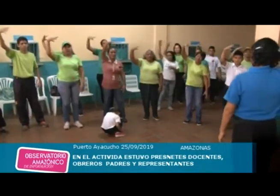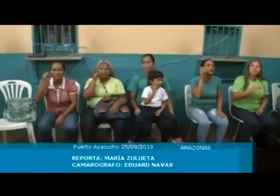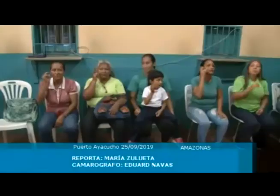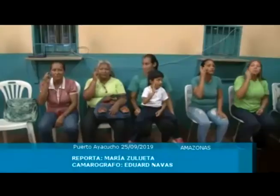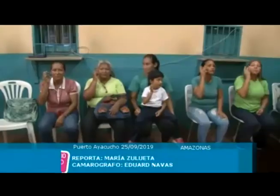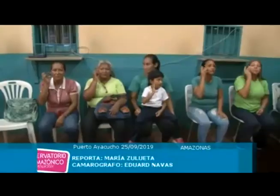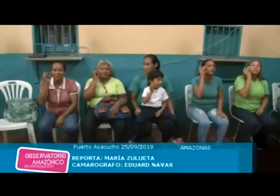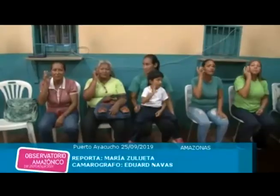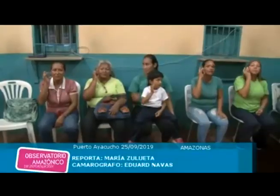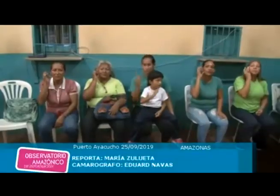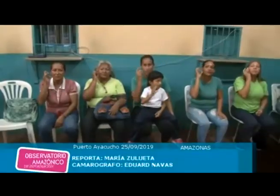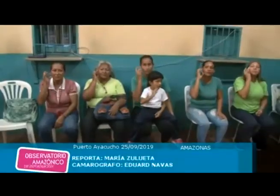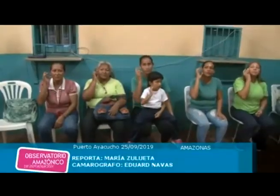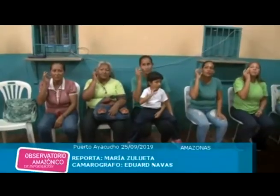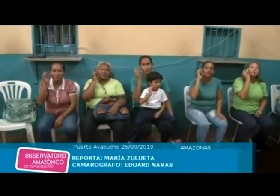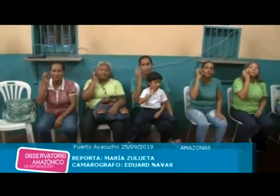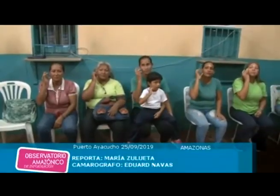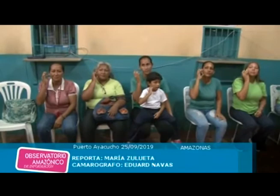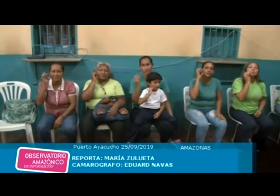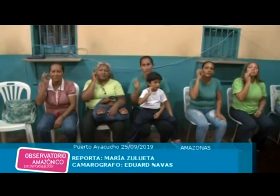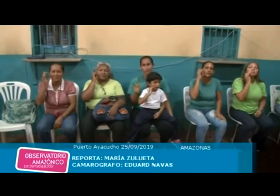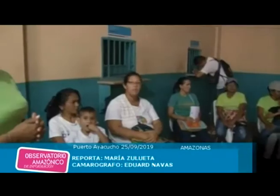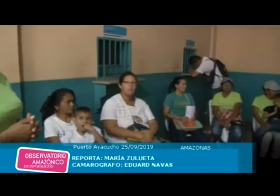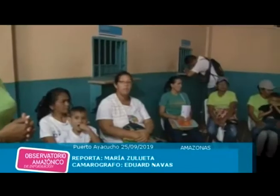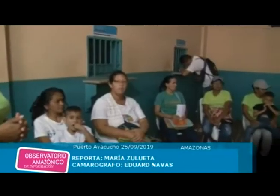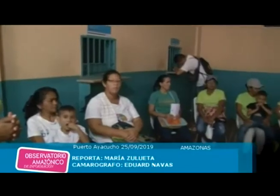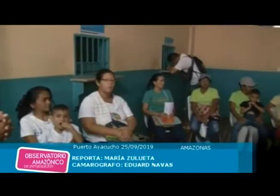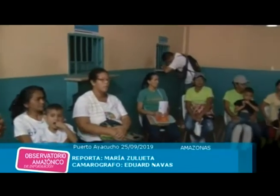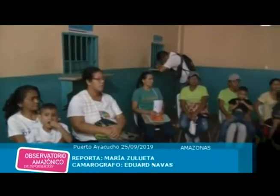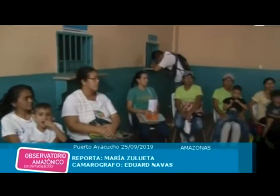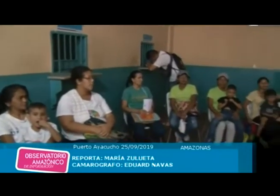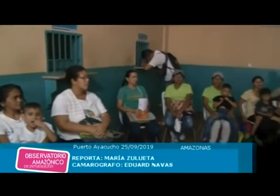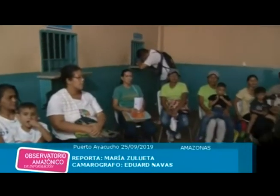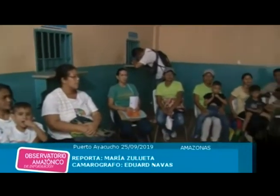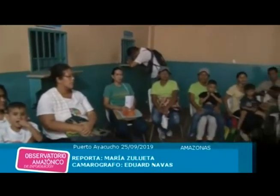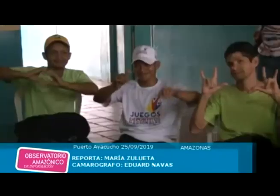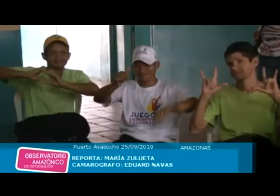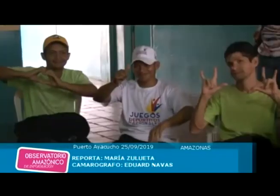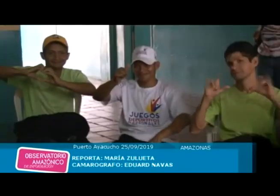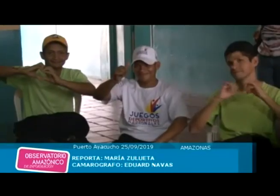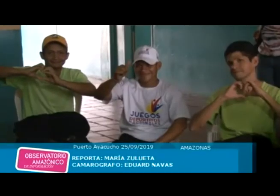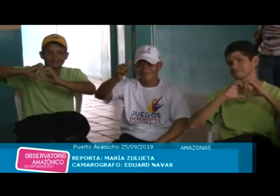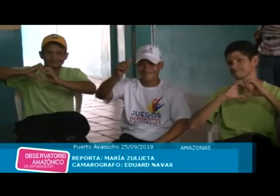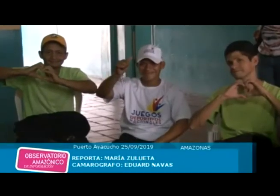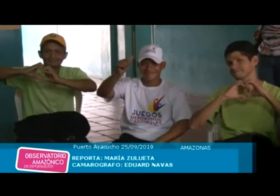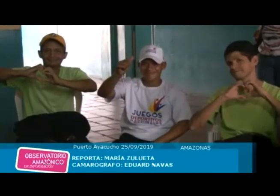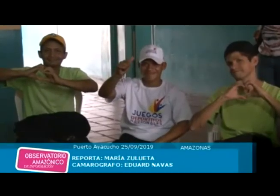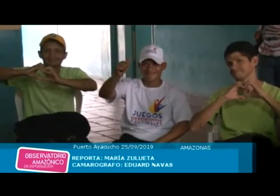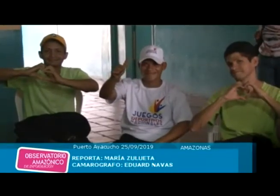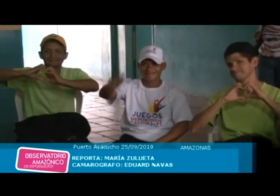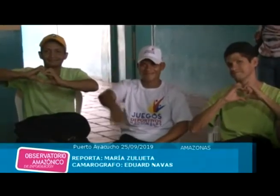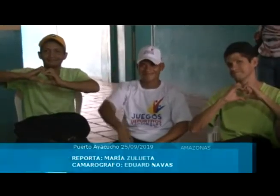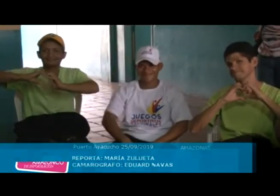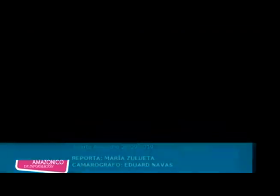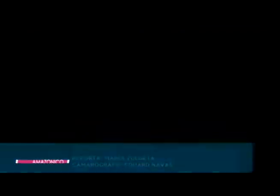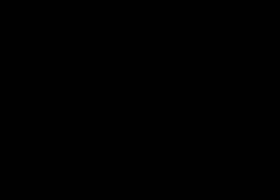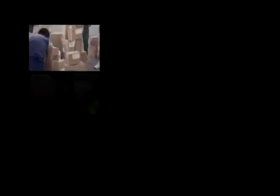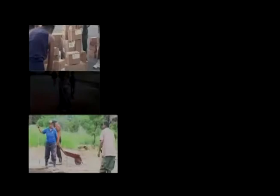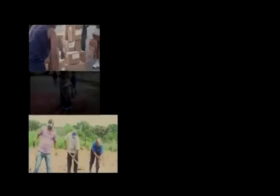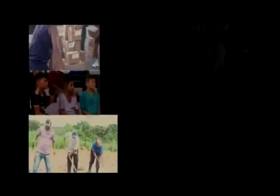Desde el Estado Amazonas, en la Cámara de Eduard Navas, reporta para ustedes María Zulueta para tu Observatorio Amazónico de Información.